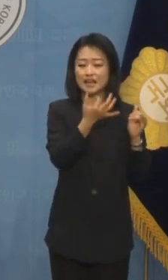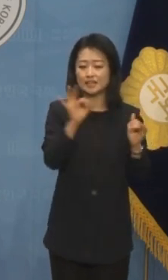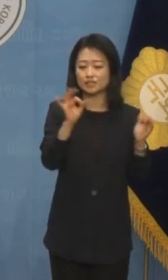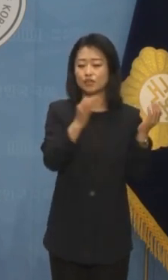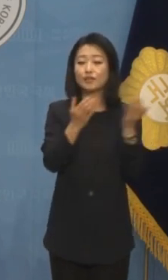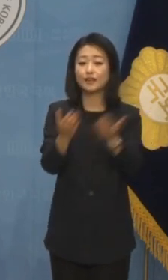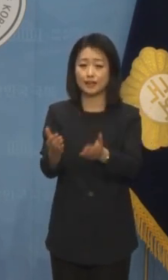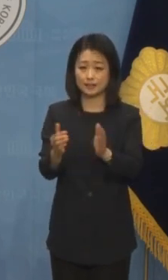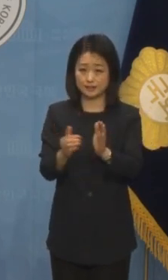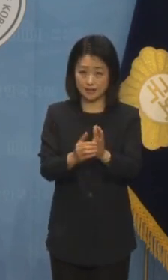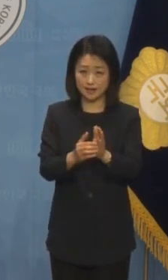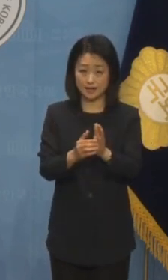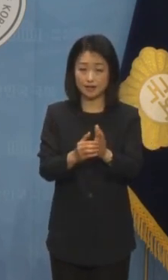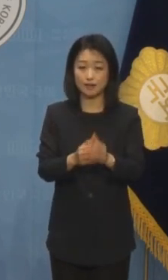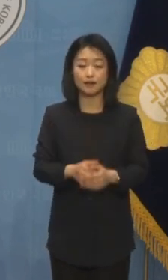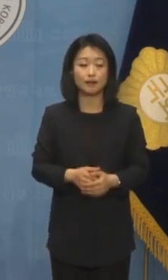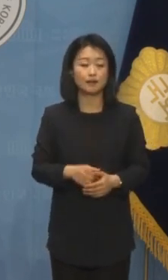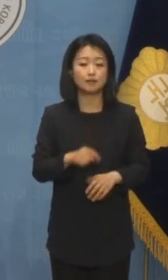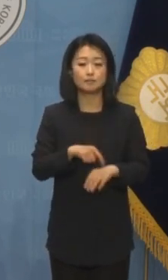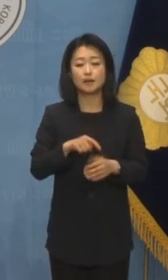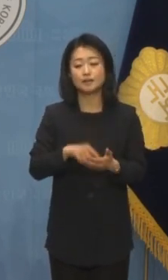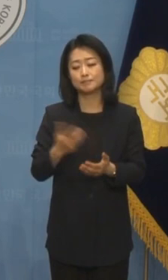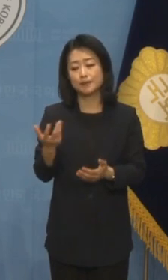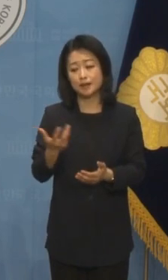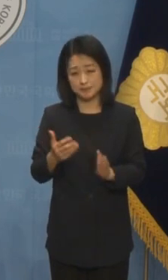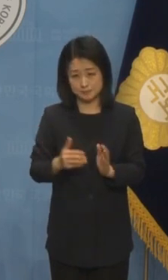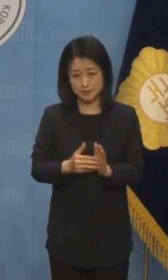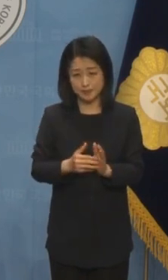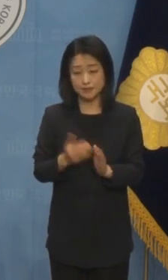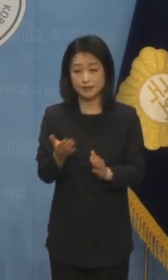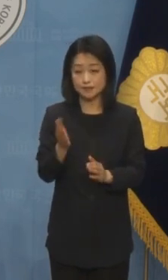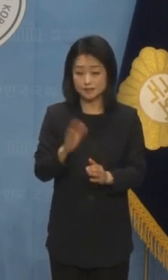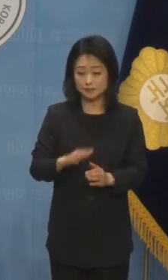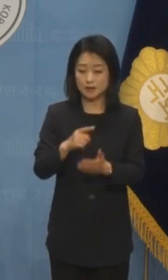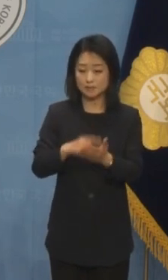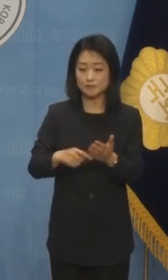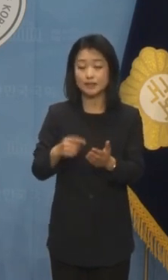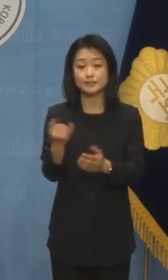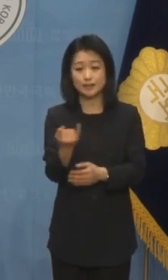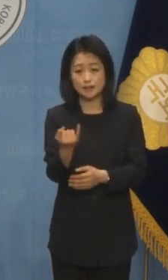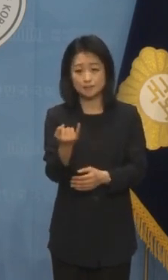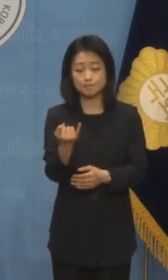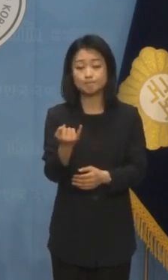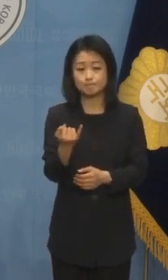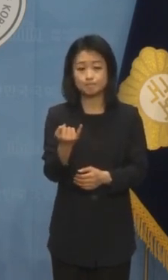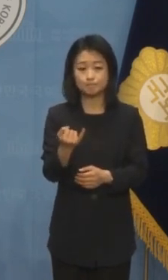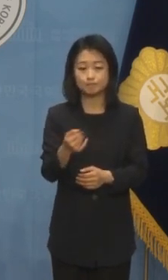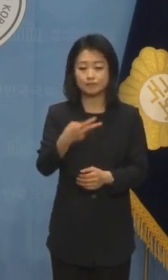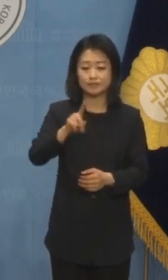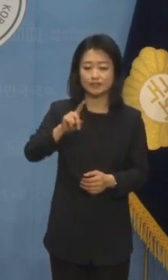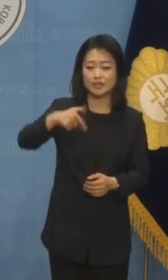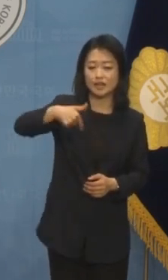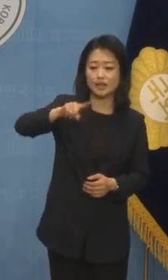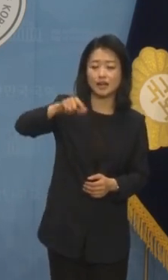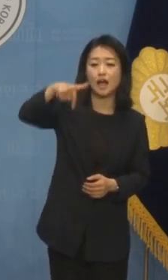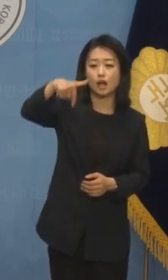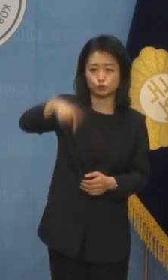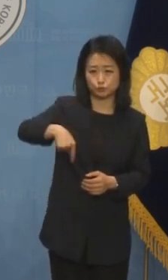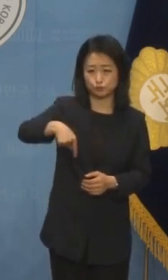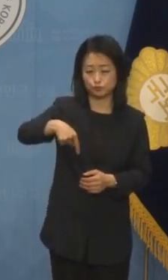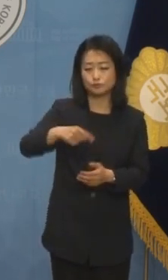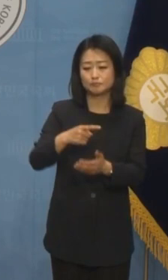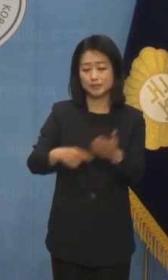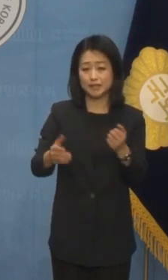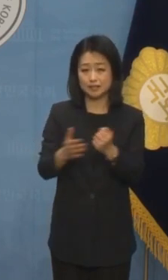알려졌고 우리는 그 소식에 가슴 아팠습니다. 하지만 피해자께서는 안타깝게도 다가구 주택 피해자였던 터라